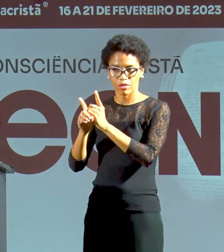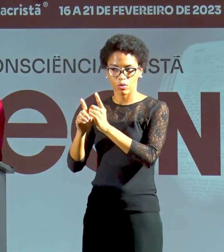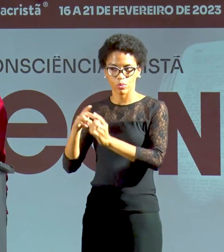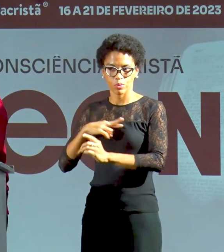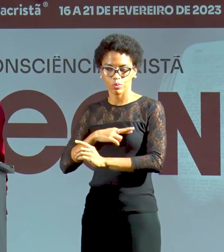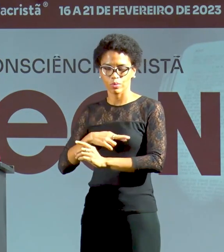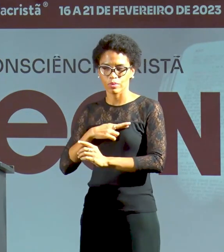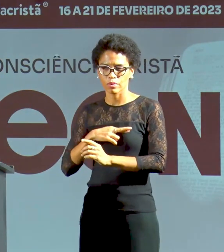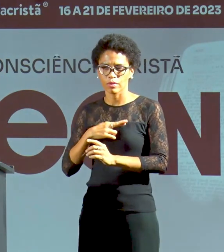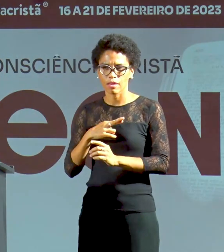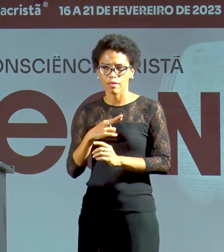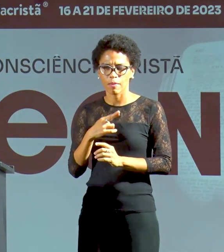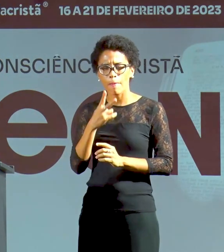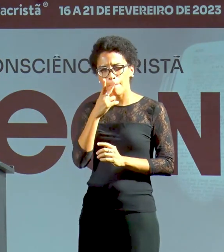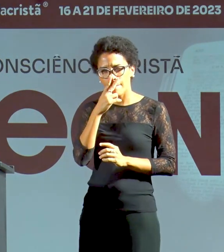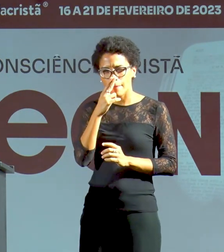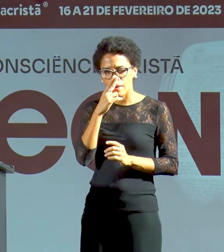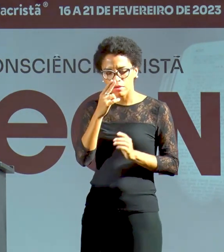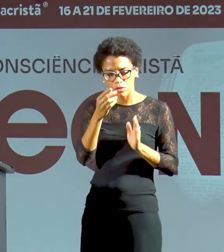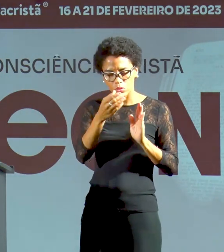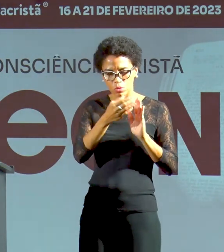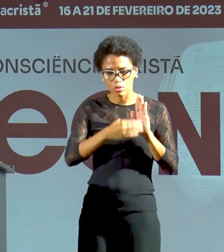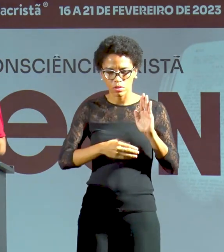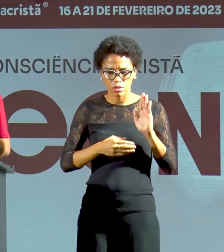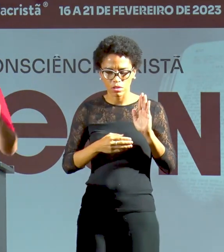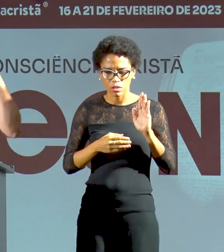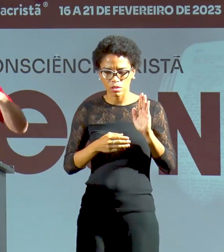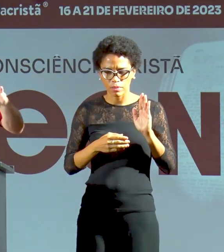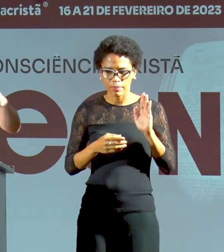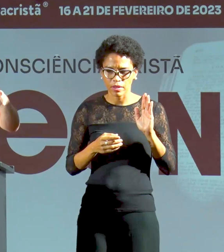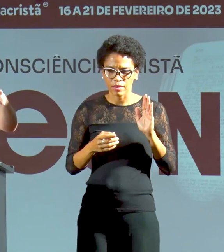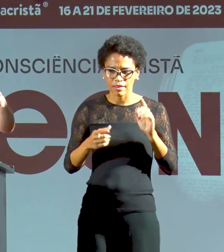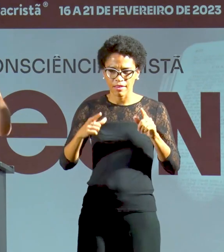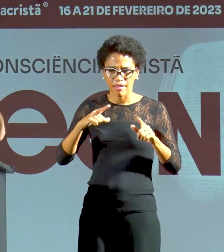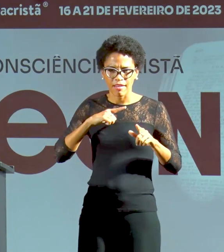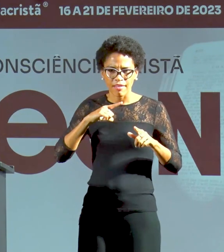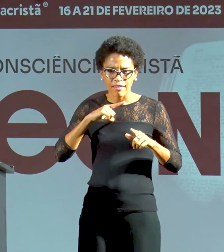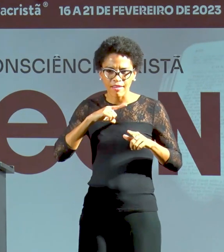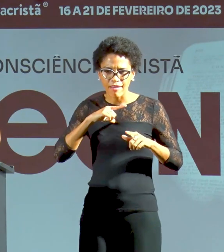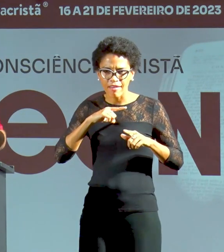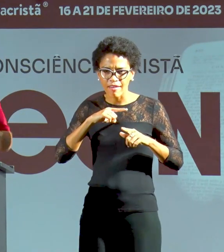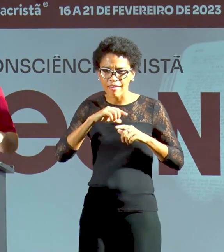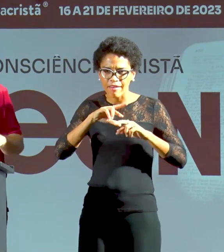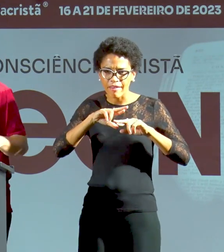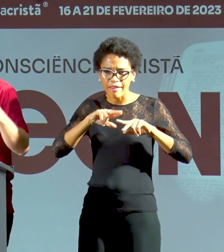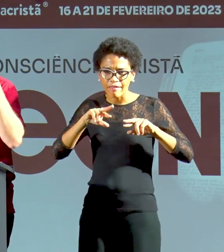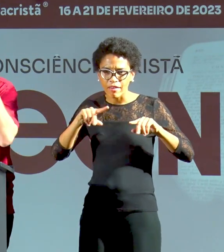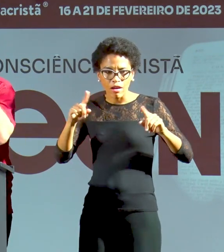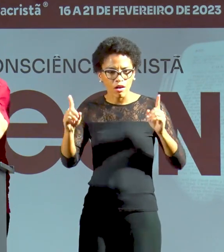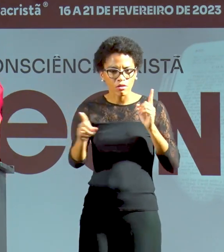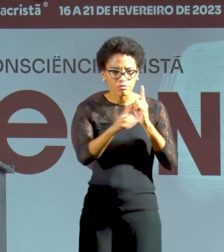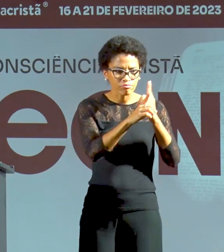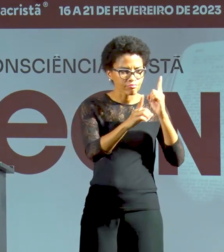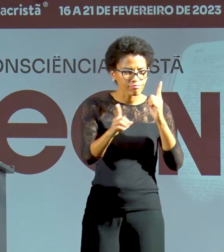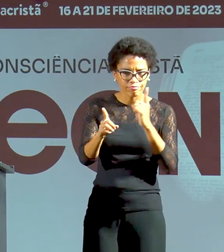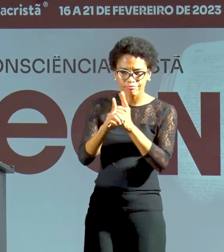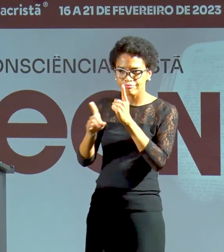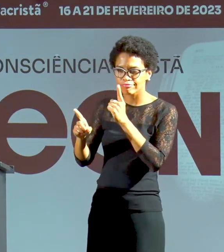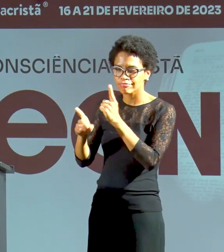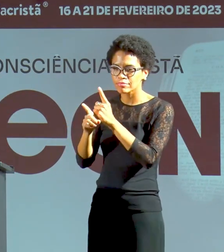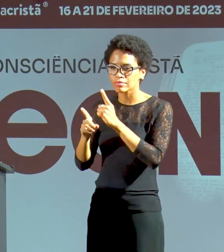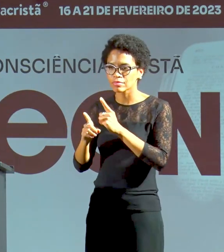aparentemente esse capítulo Ele é cheio de Coincidências aparentemente ele é cheio de coincidência o que que acontece